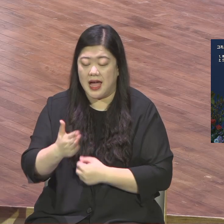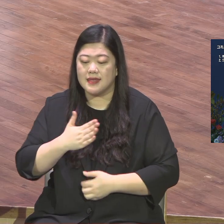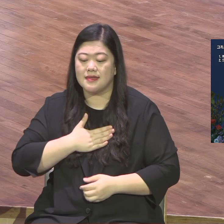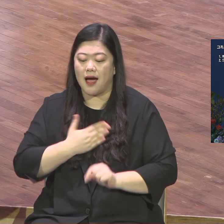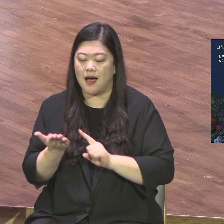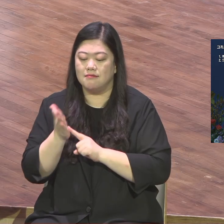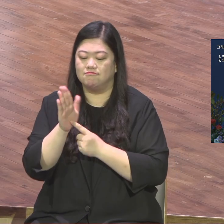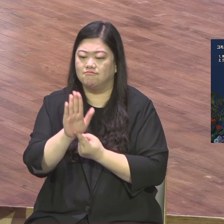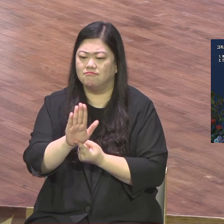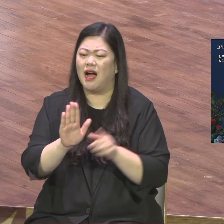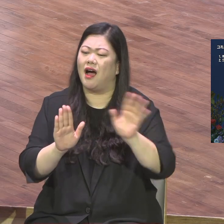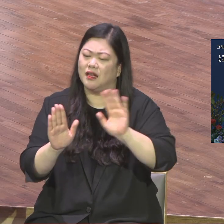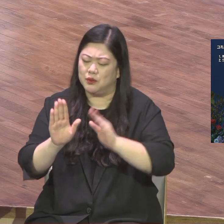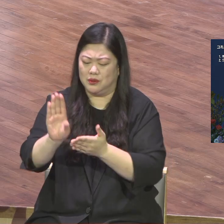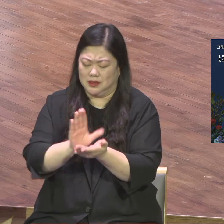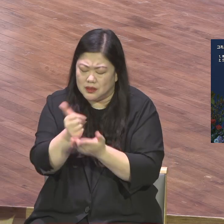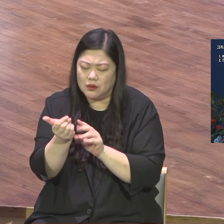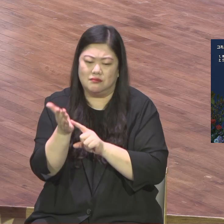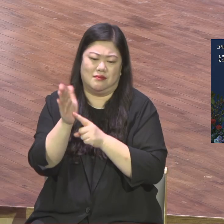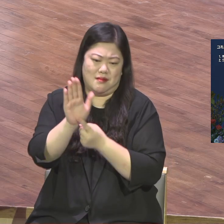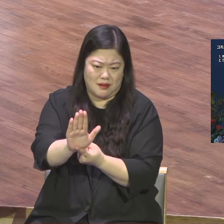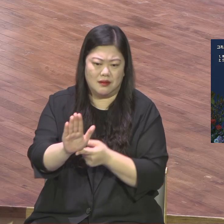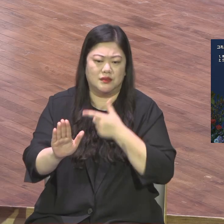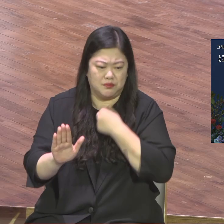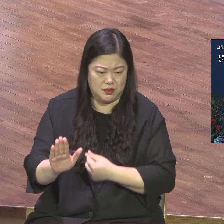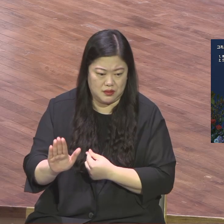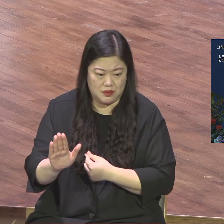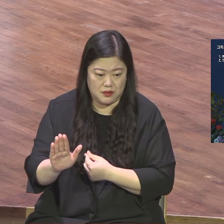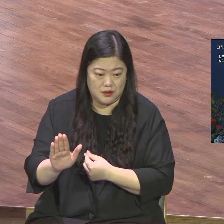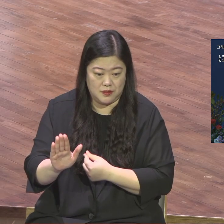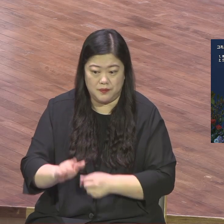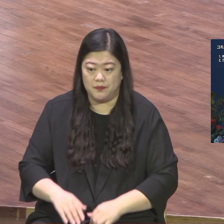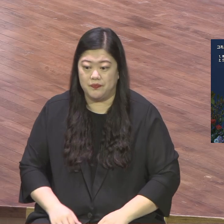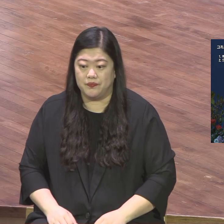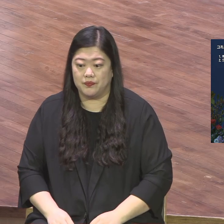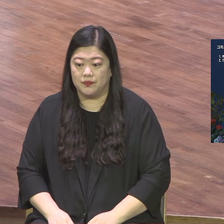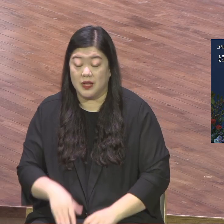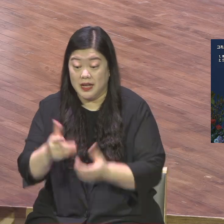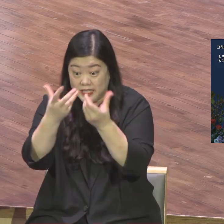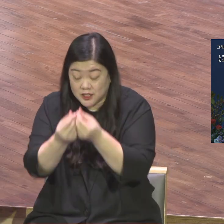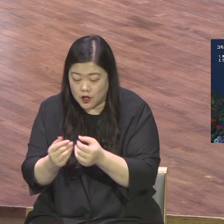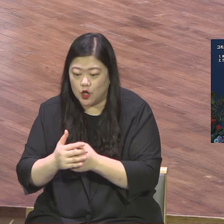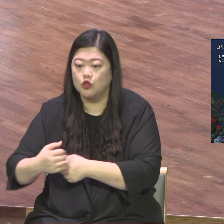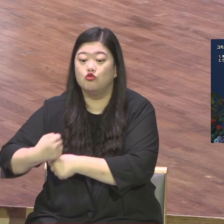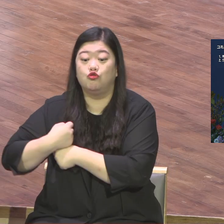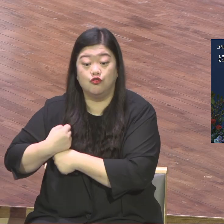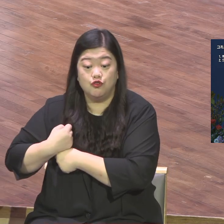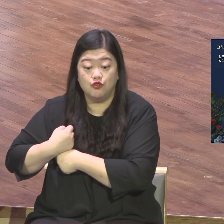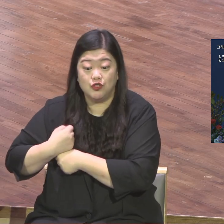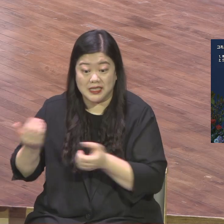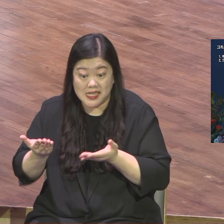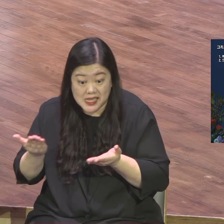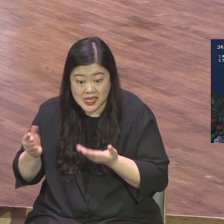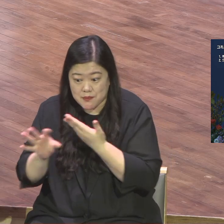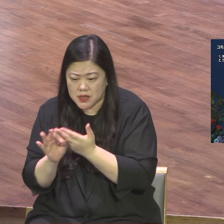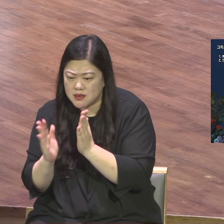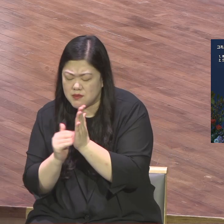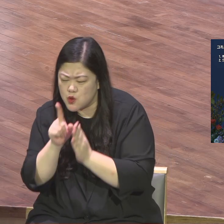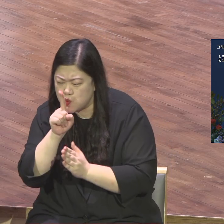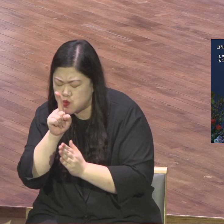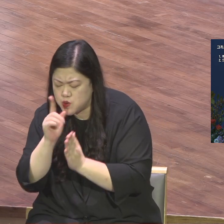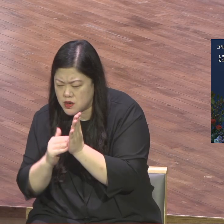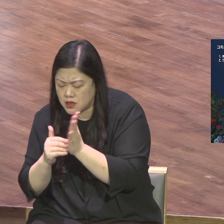우리에게 나타나신 그리스도 비밀. 이건요, 군사 비밀처럼 숨기는 게 목적이 아니에요. 어떻게